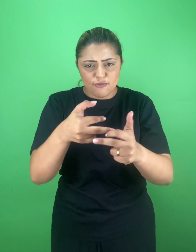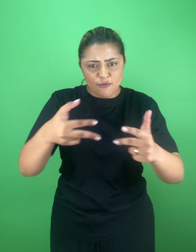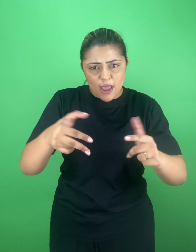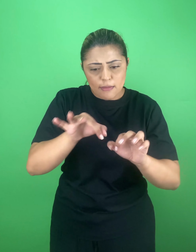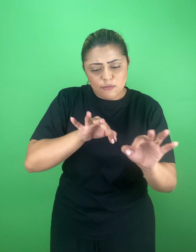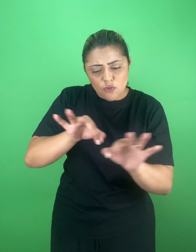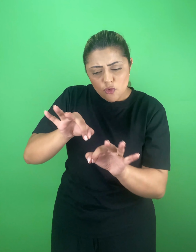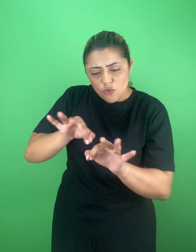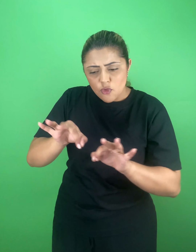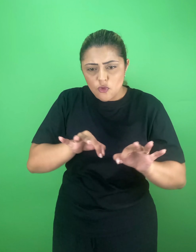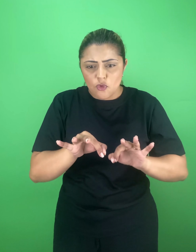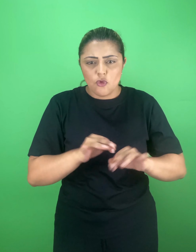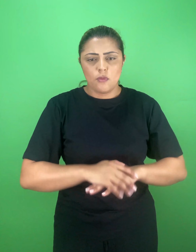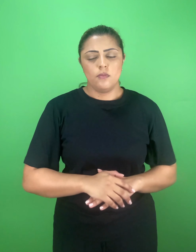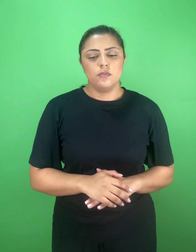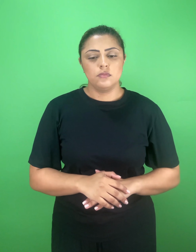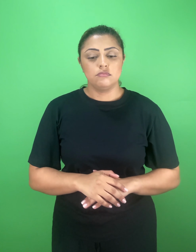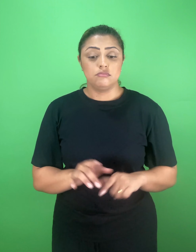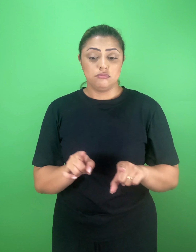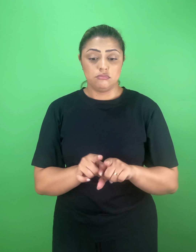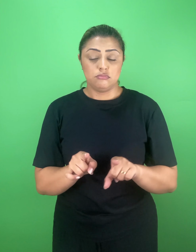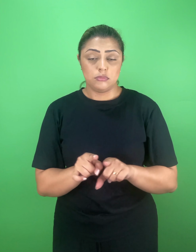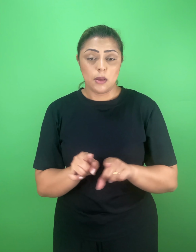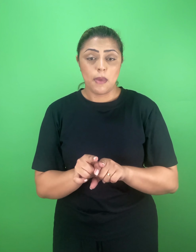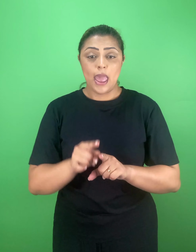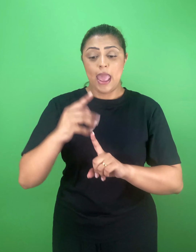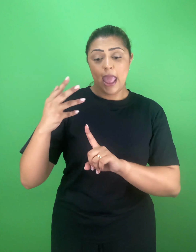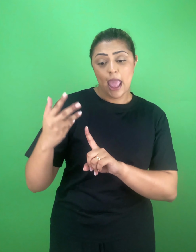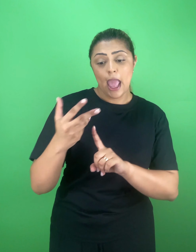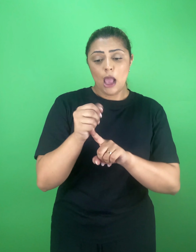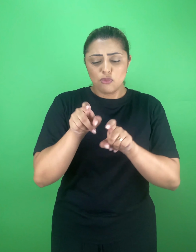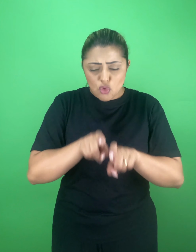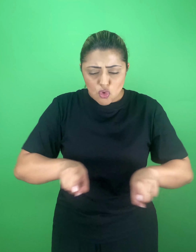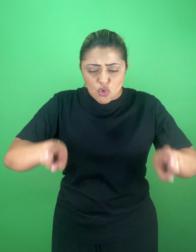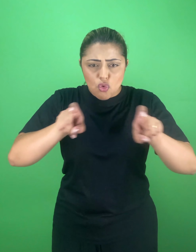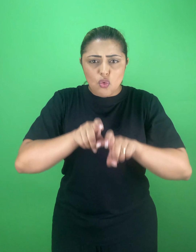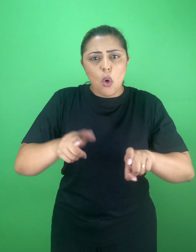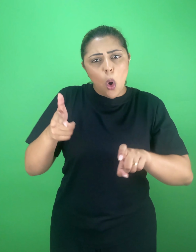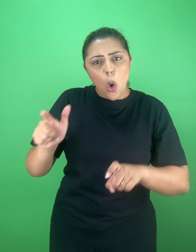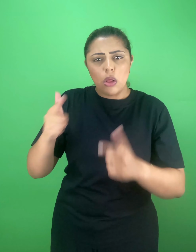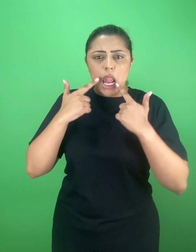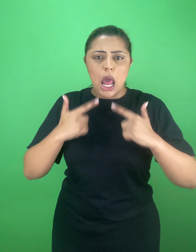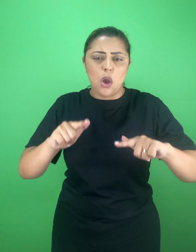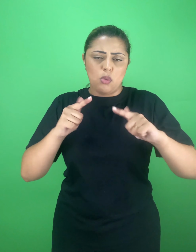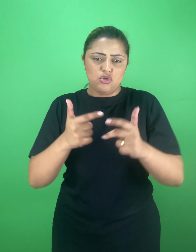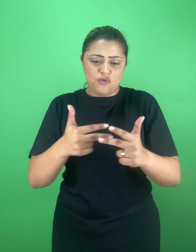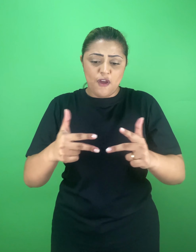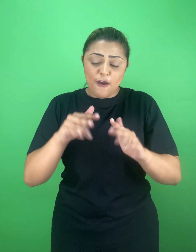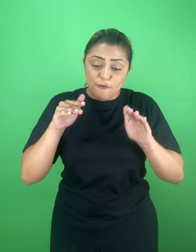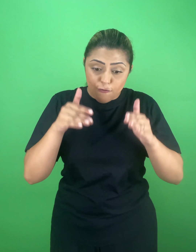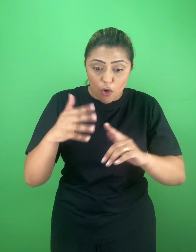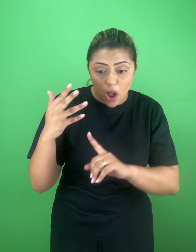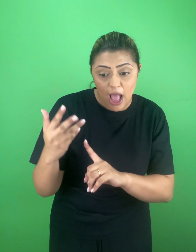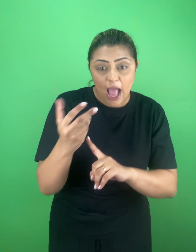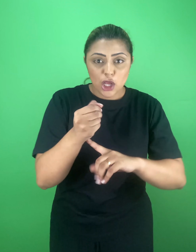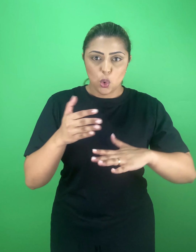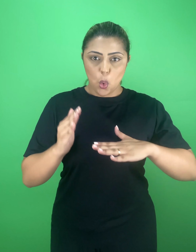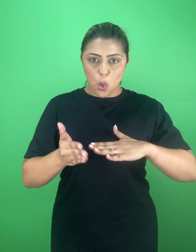intervenção urbana, performance, arte computacional e outras linguagens do campo da arte contemporânea atual Os